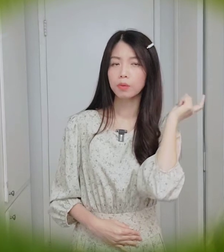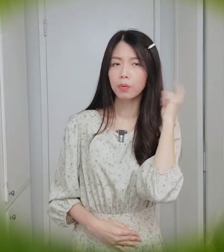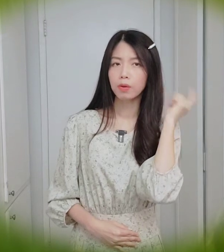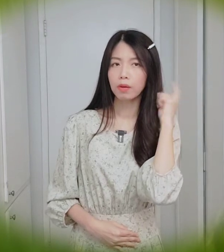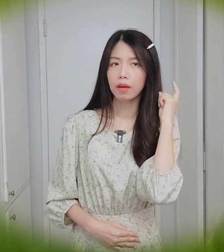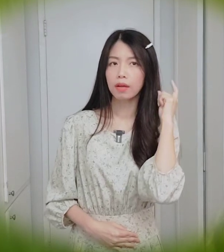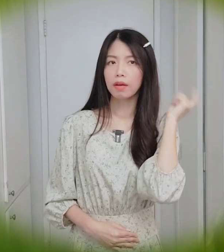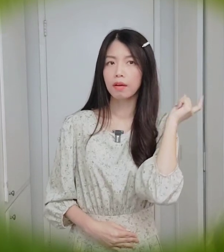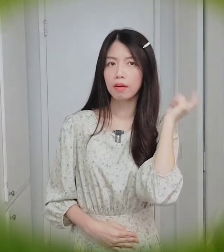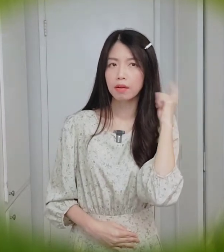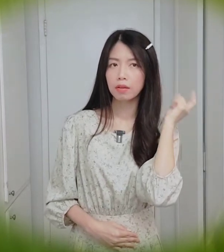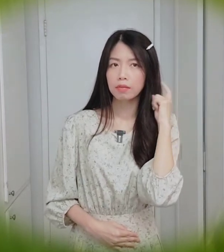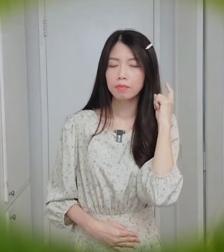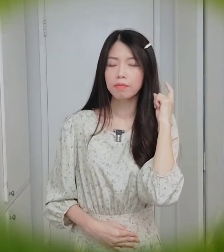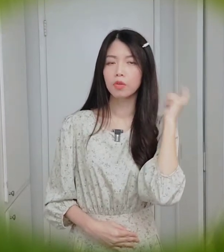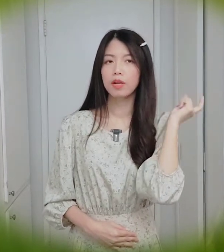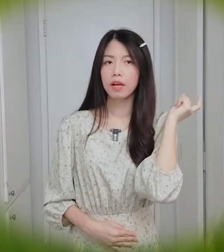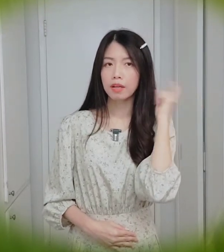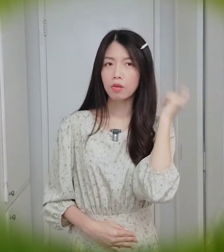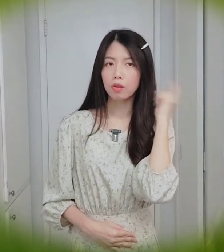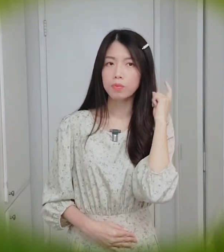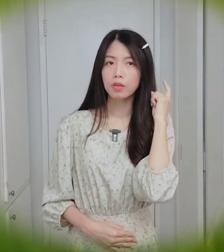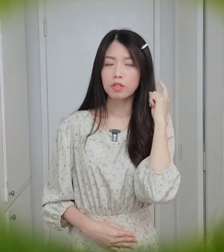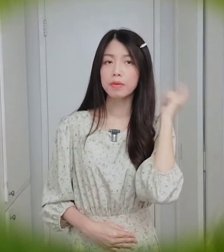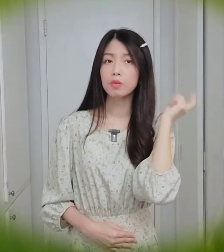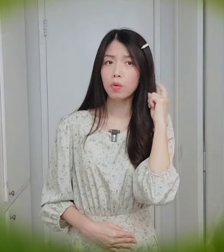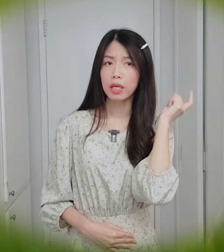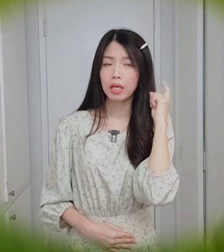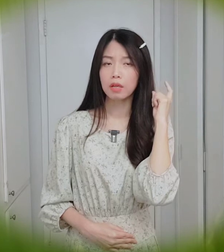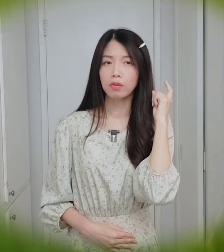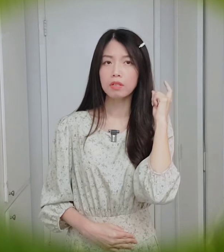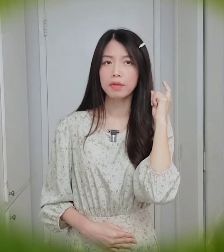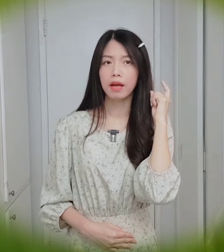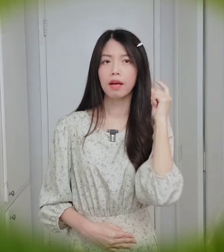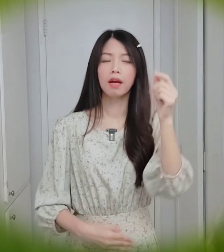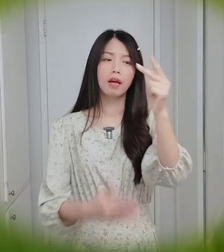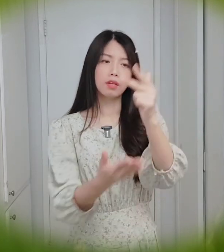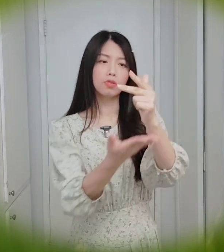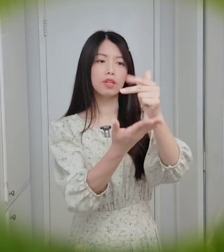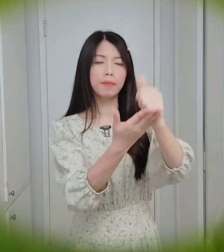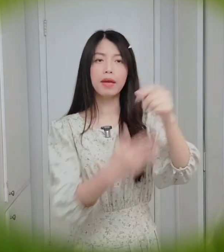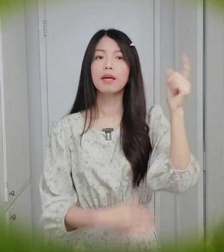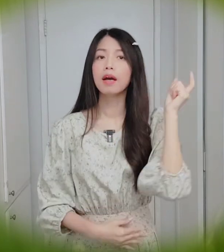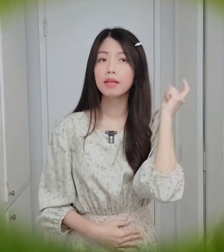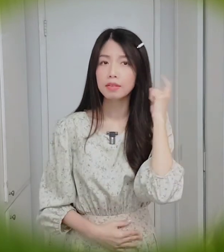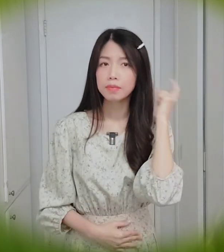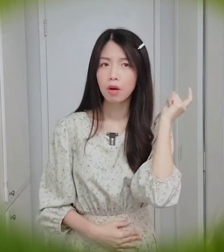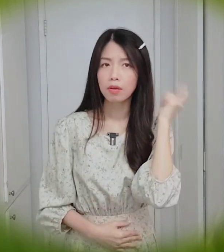2번 정도 이렇게 귀를 향해서 이렇게 움직여 주시면 소리, 이런 뜻입니다.